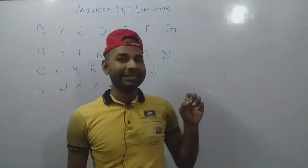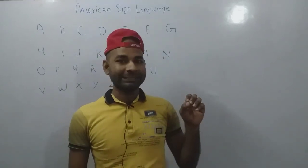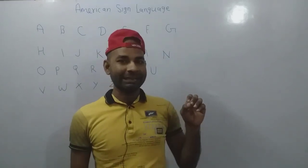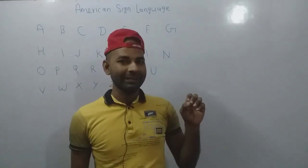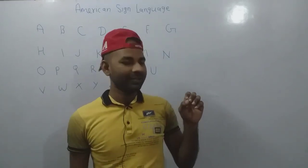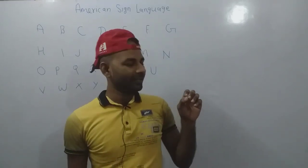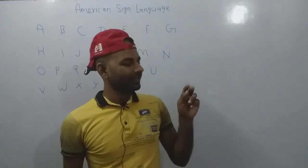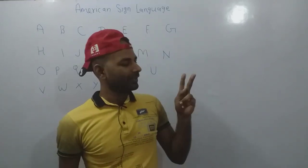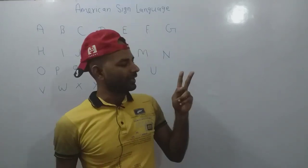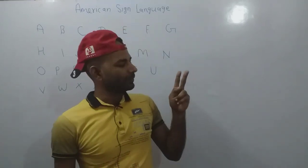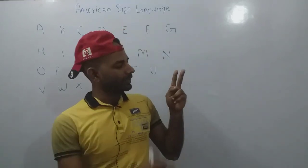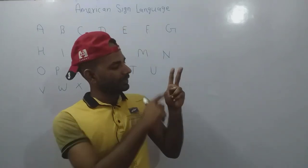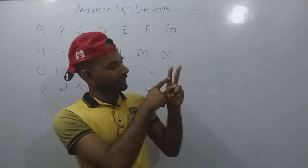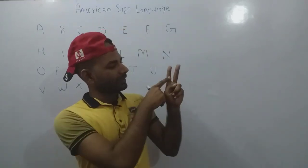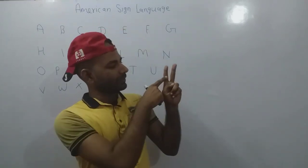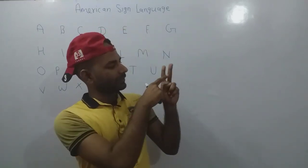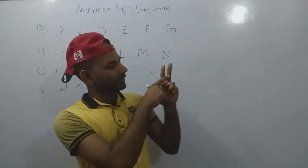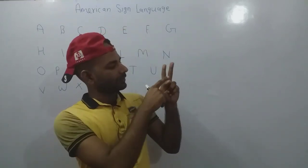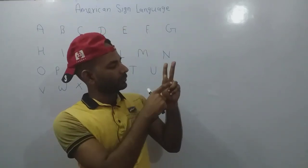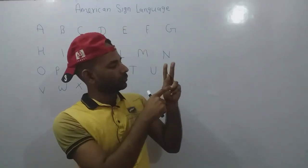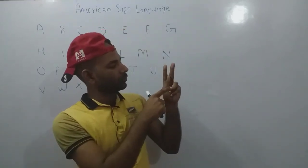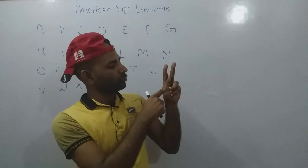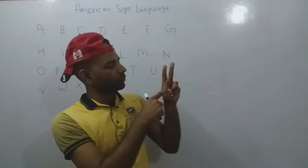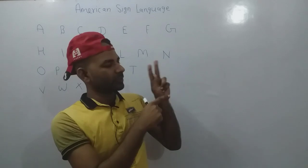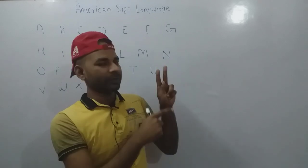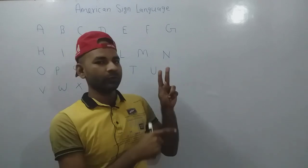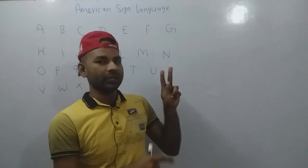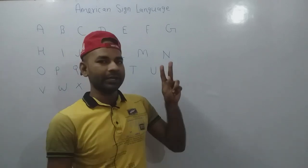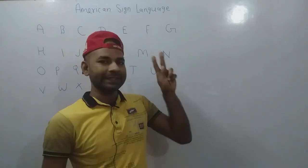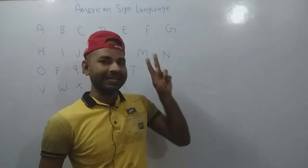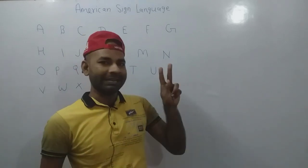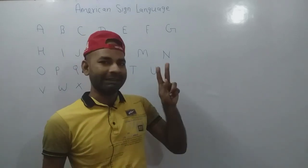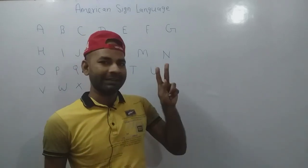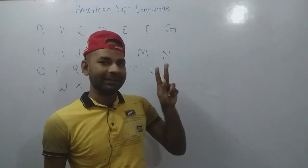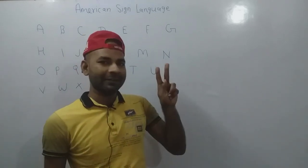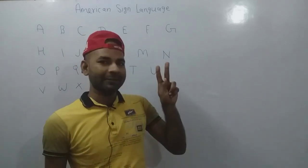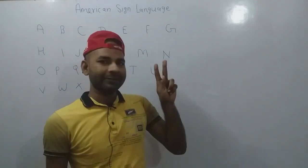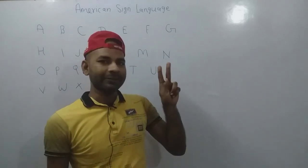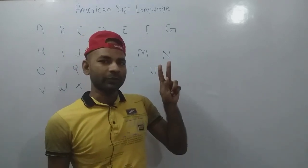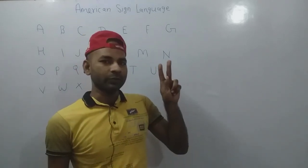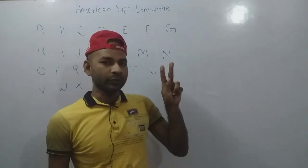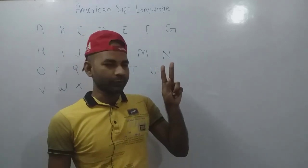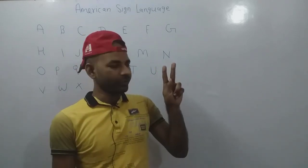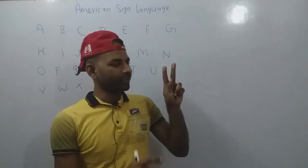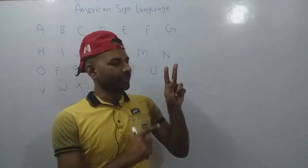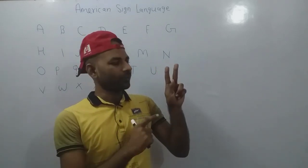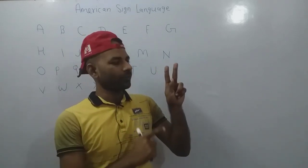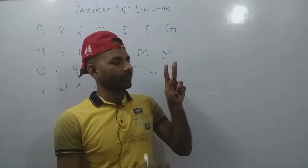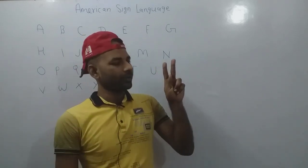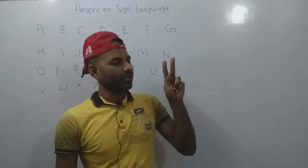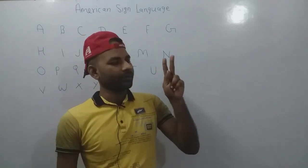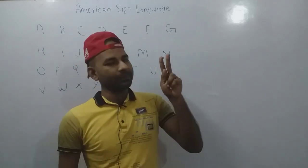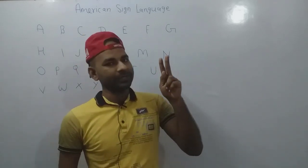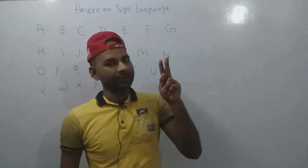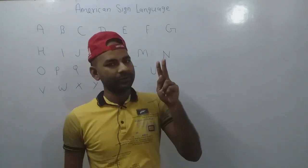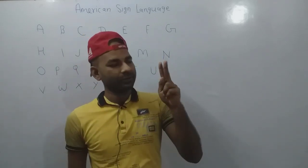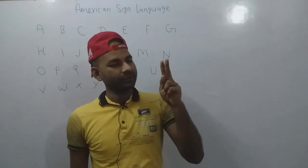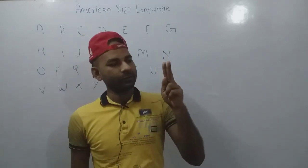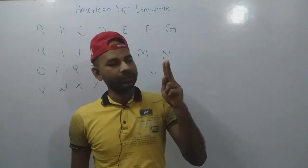K आपने K ऐसे बनाया था, 2 उंगलियों के बीच में अंगूठा, ऐसे K। उसी K को आप साइड डाउन कर